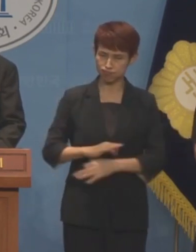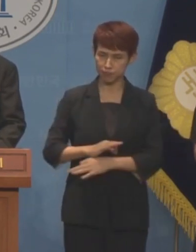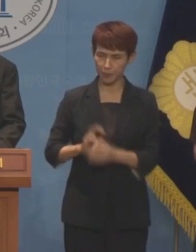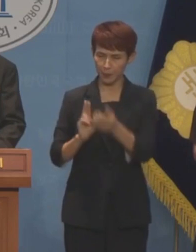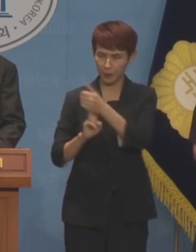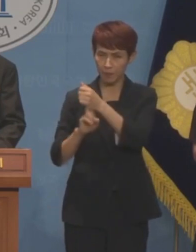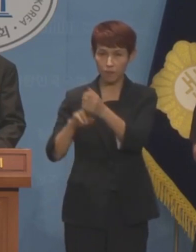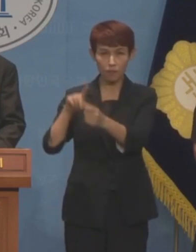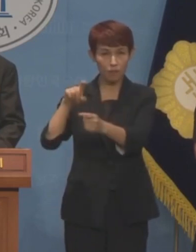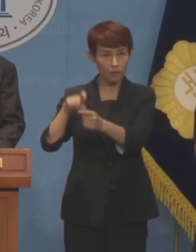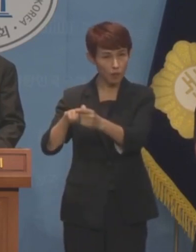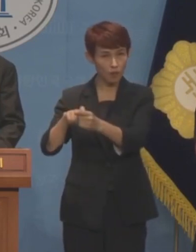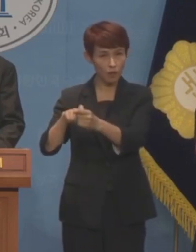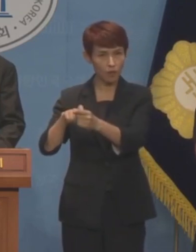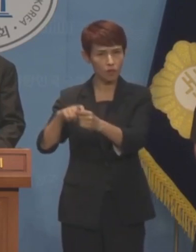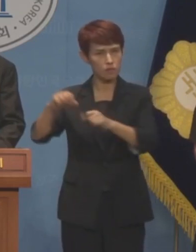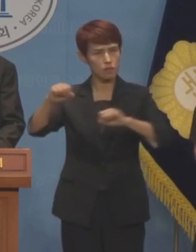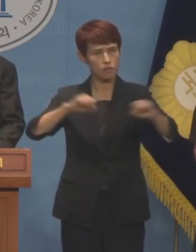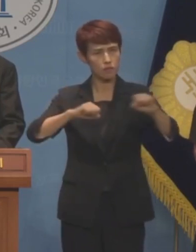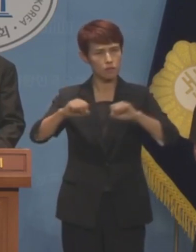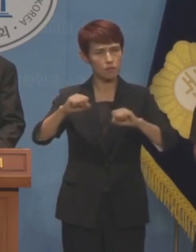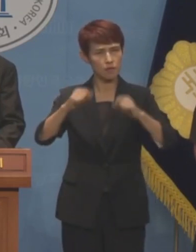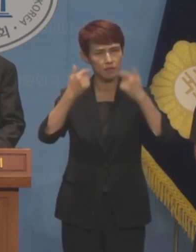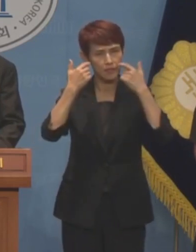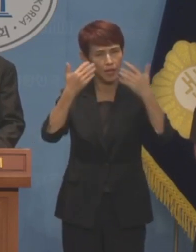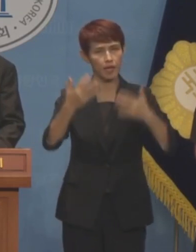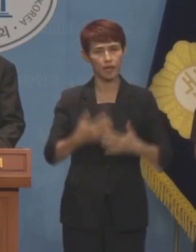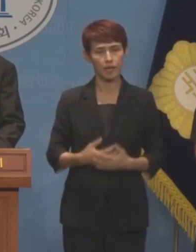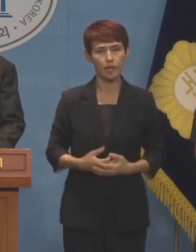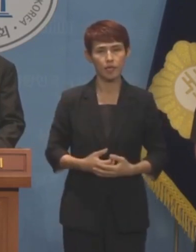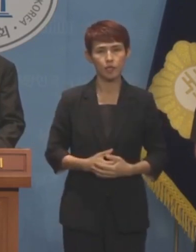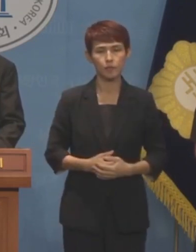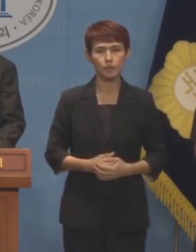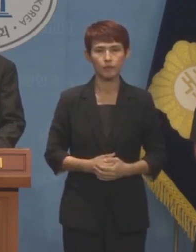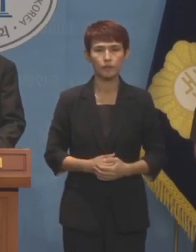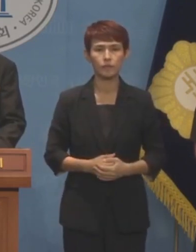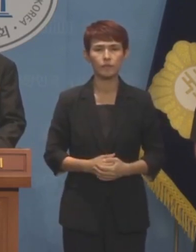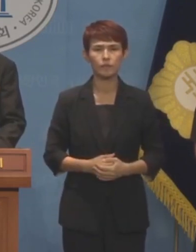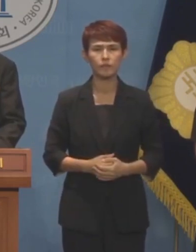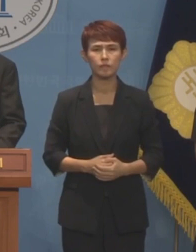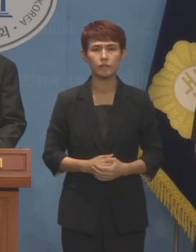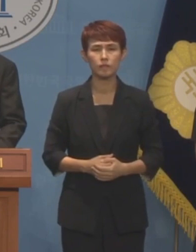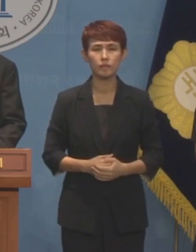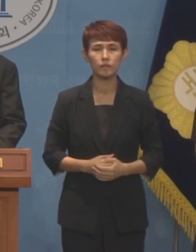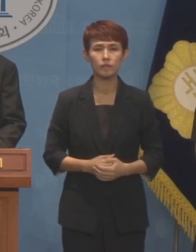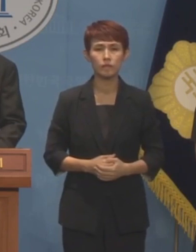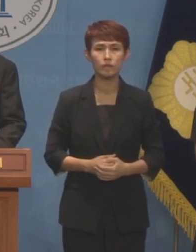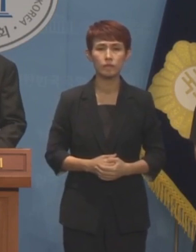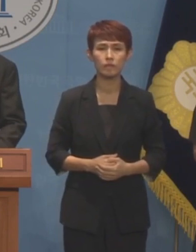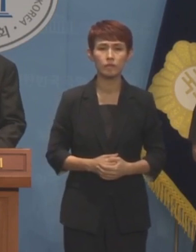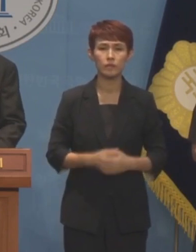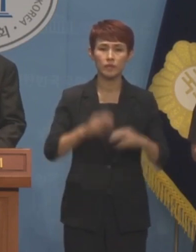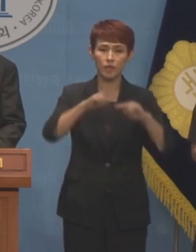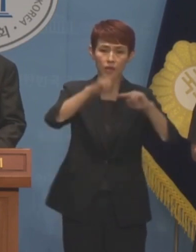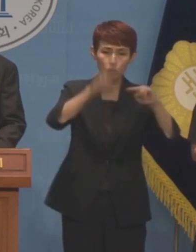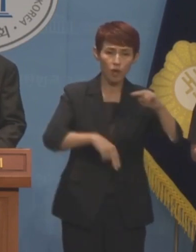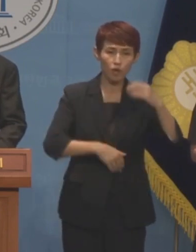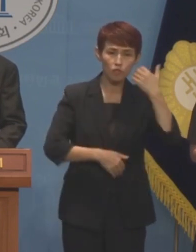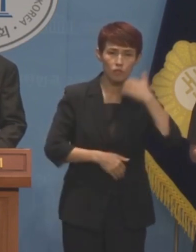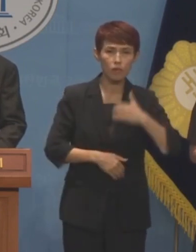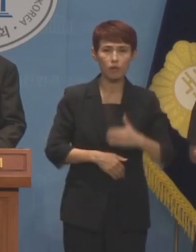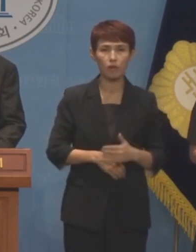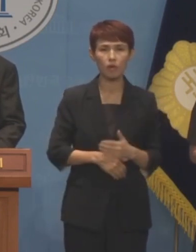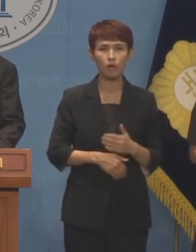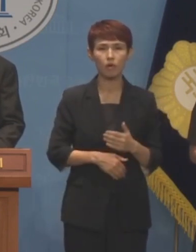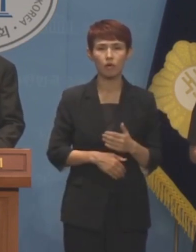감추기 위한 또 다른 수작이 아닐까 하는 생각을 합니다. 누가 사퇴하고 누가